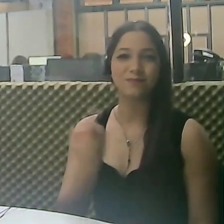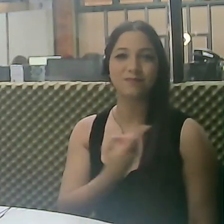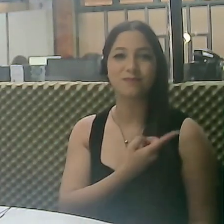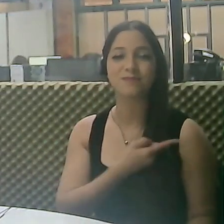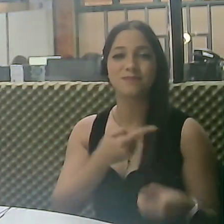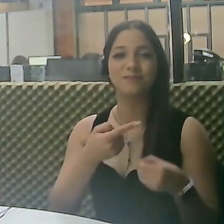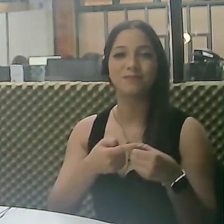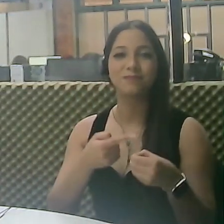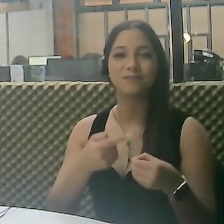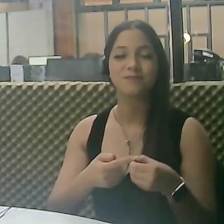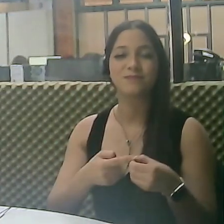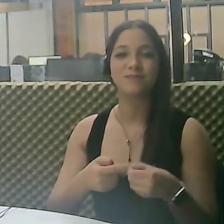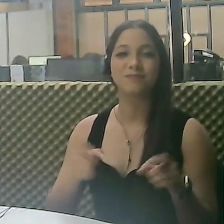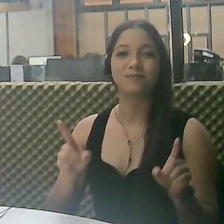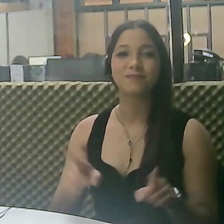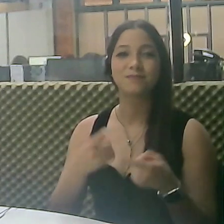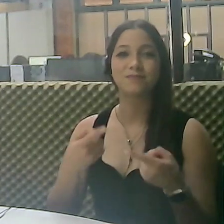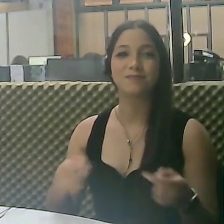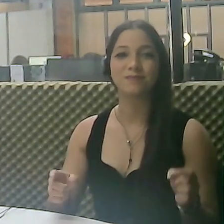Rádio Nossa Cidade.